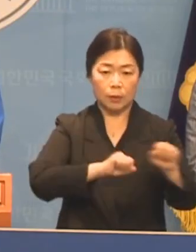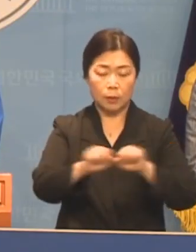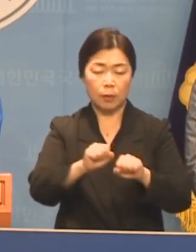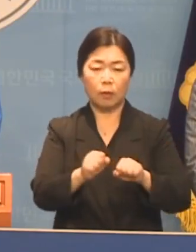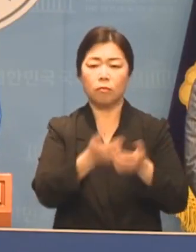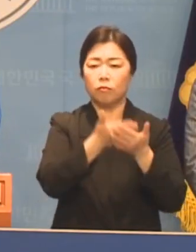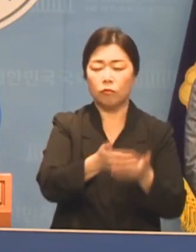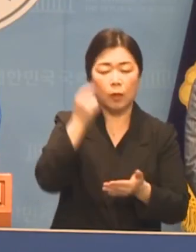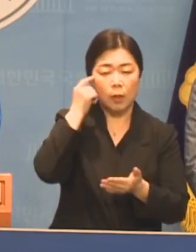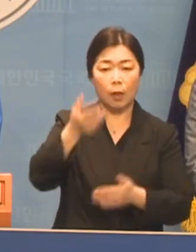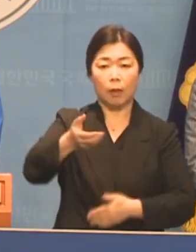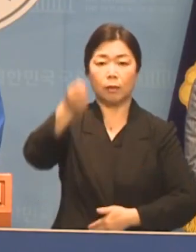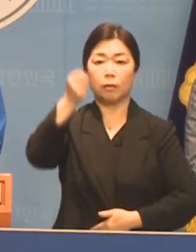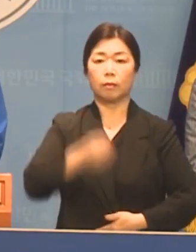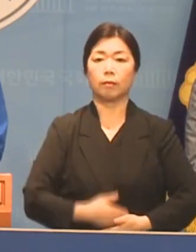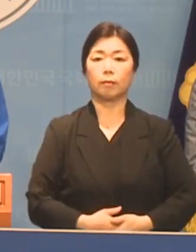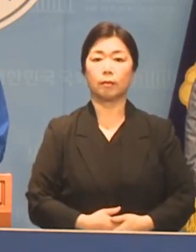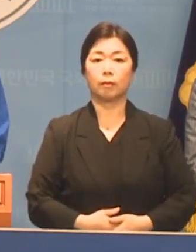여겼습니다.